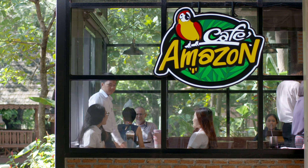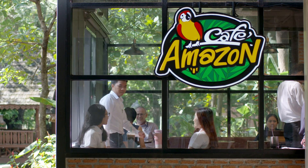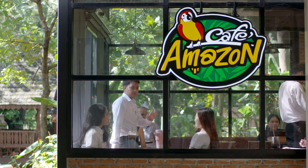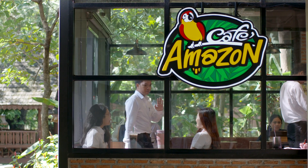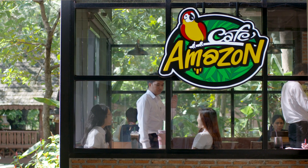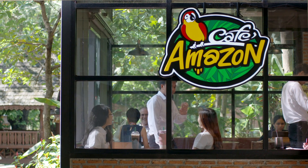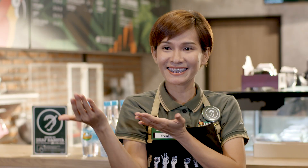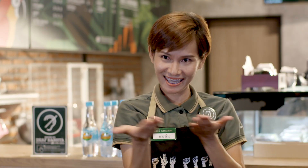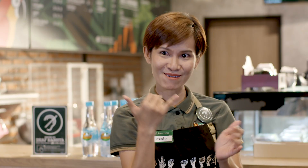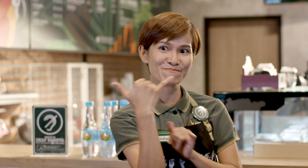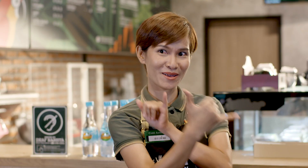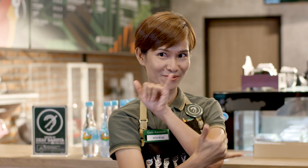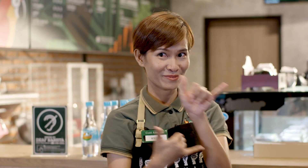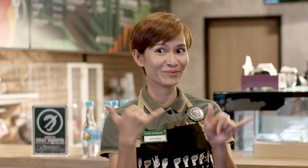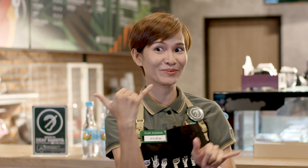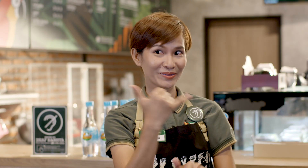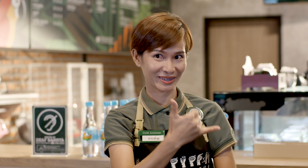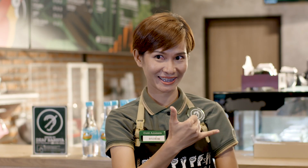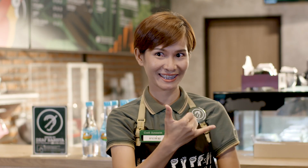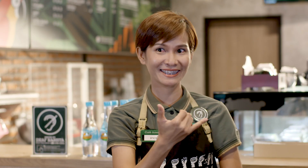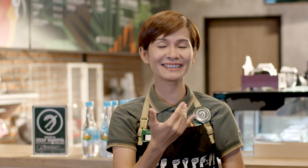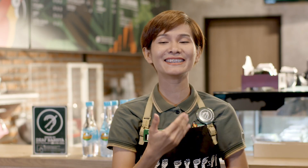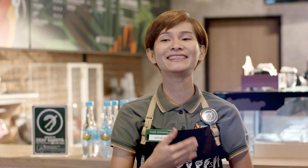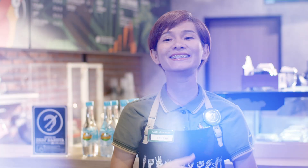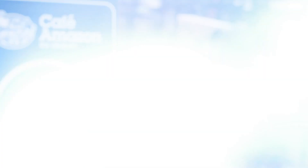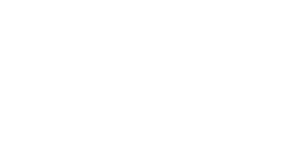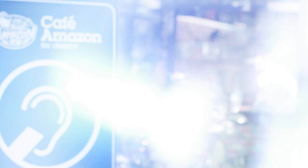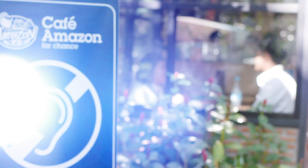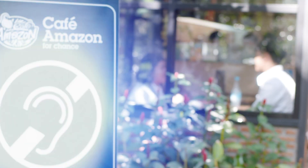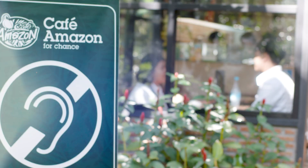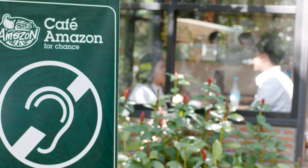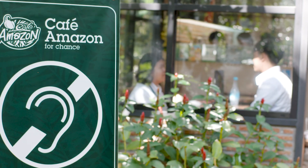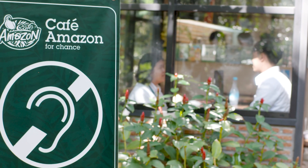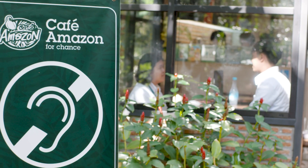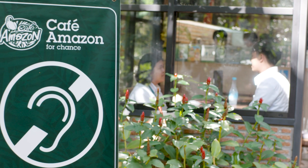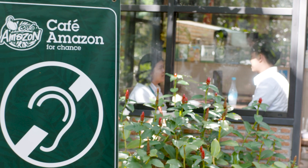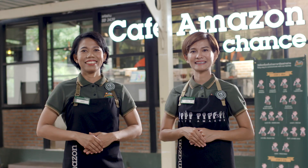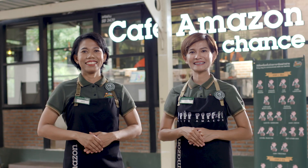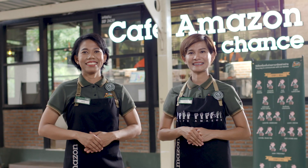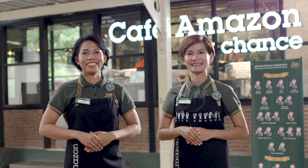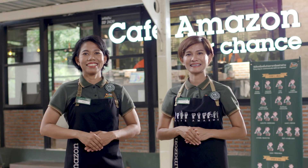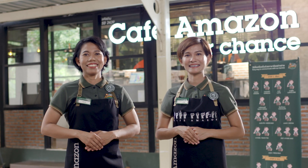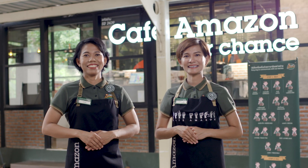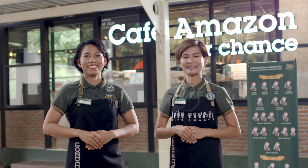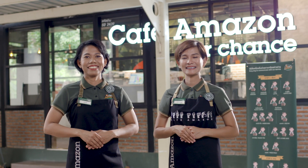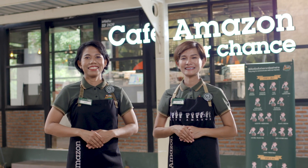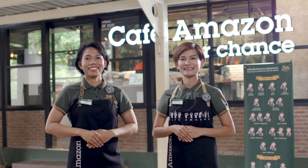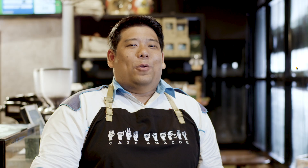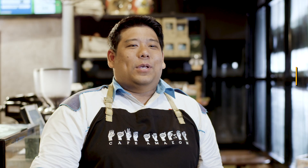ากจะเชิญชวนทุกคนลองมาทานกาแฟอเมซอนกันเยอะ ๆผมรู้สึกภูมิใจมากนะครับที่เป็นส่วนหนึ่งของโครงการคาเฟ่เมซอนฟอร์แชนรู้สึกว่า